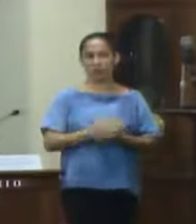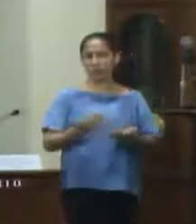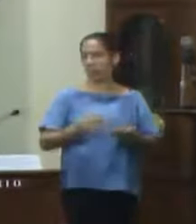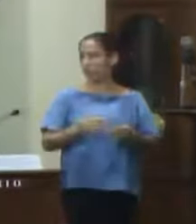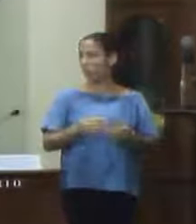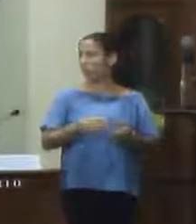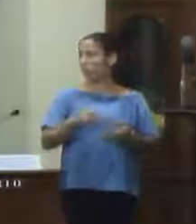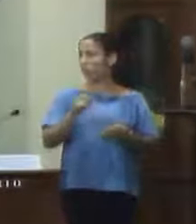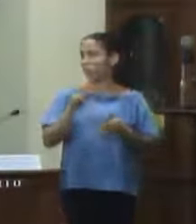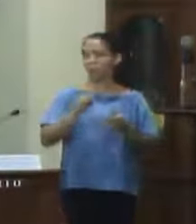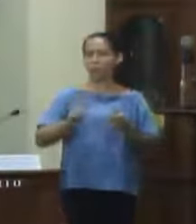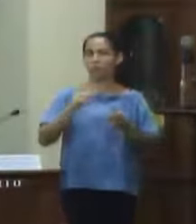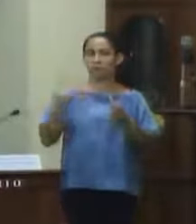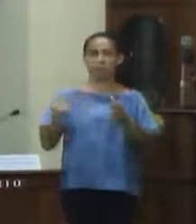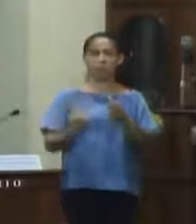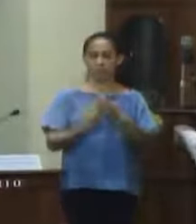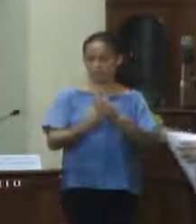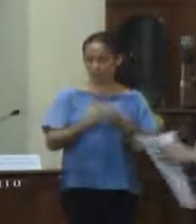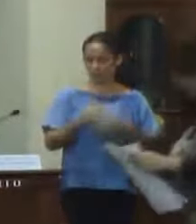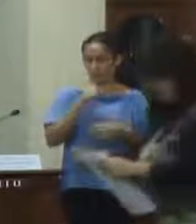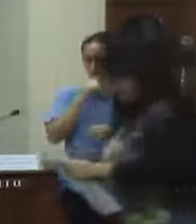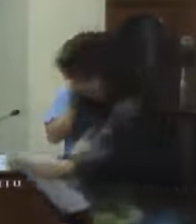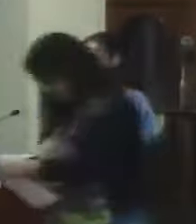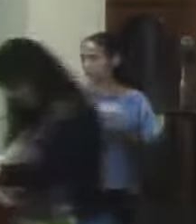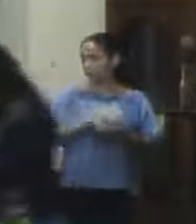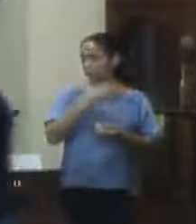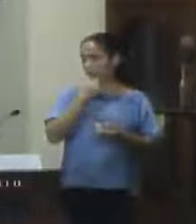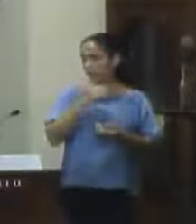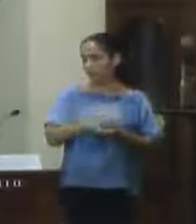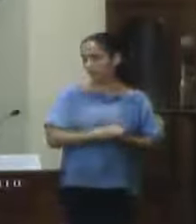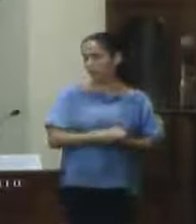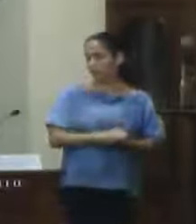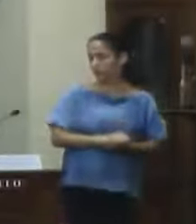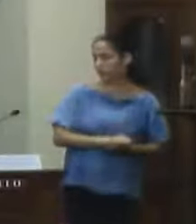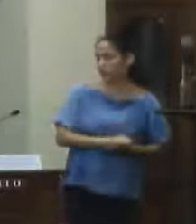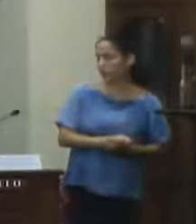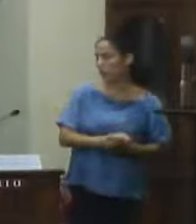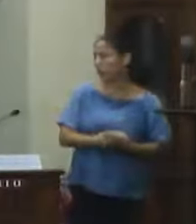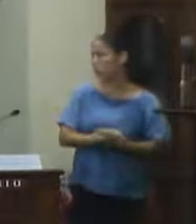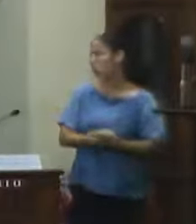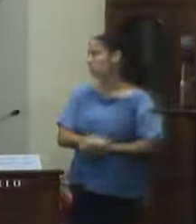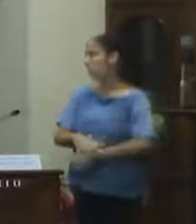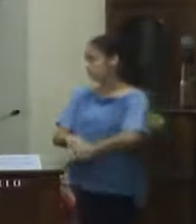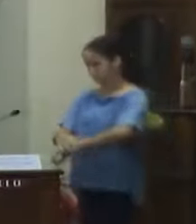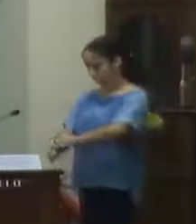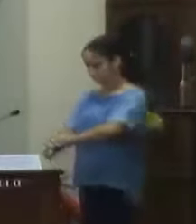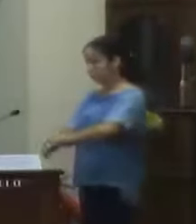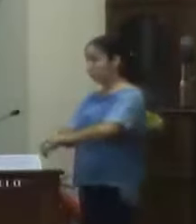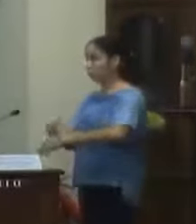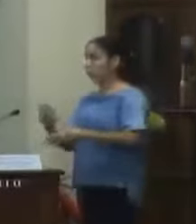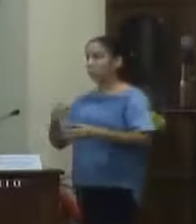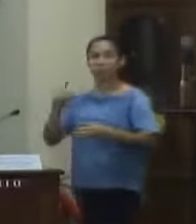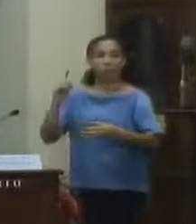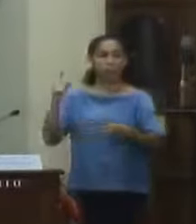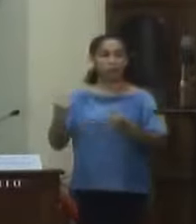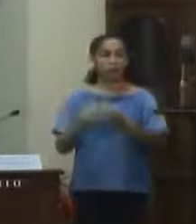Passamos agora ao uso da tribuna pelos senhores vereadores que quiserem fazer o uso. Vereadora